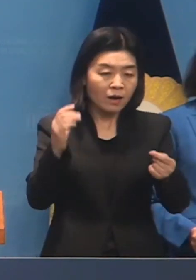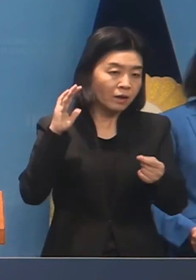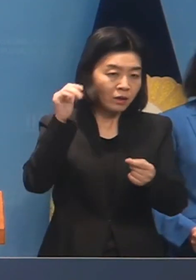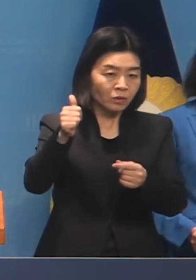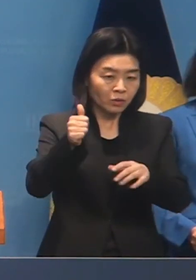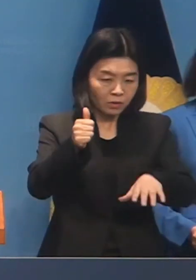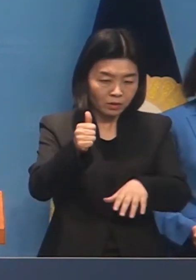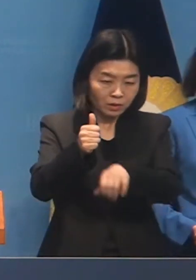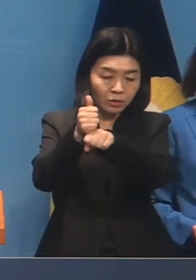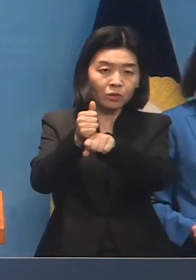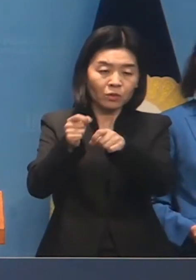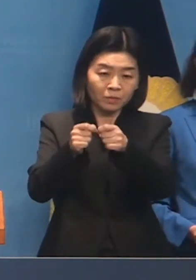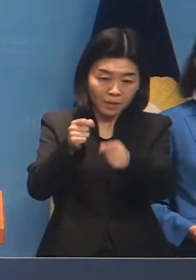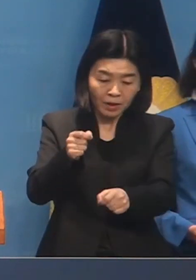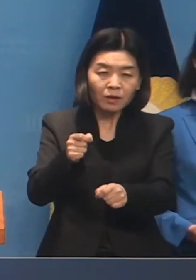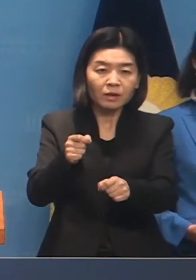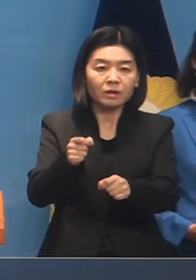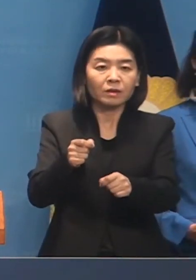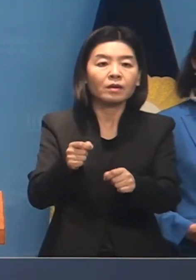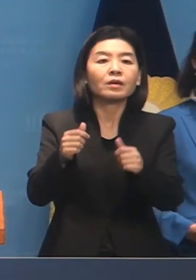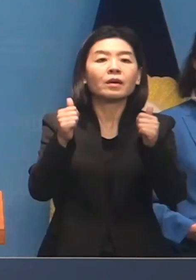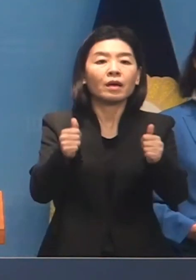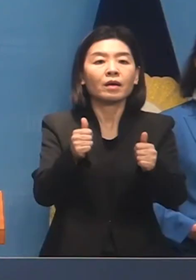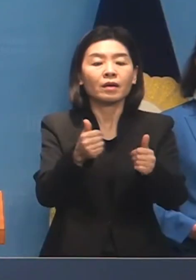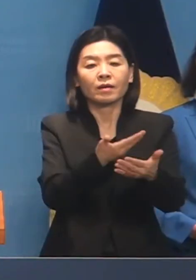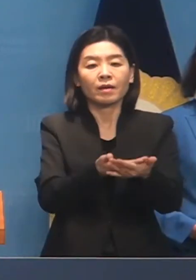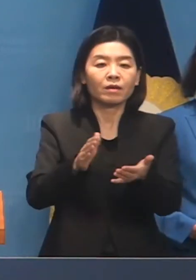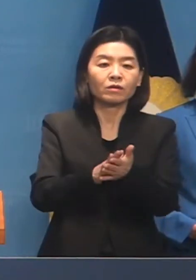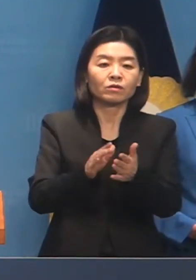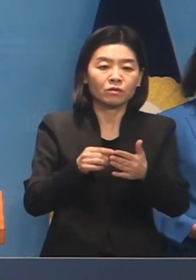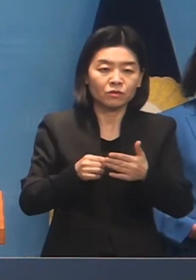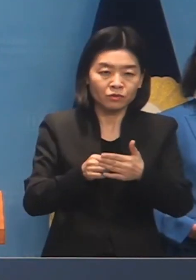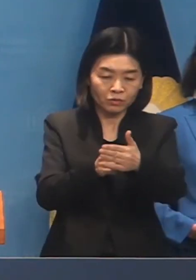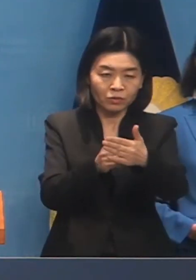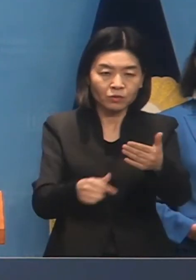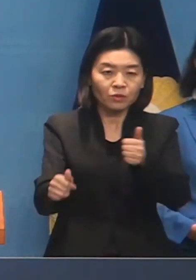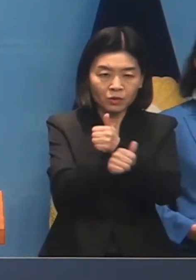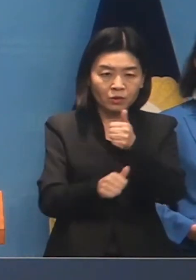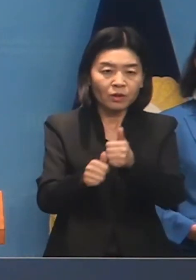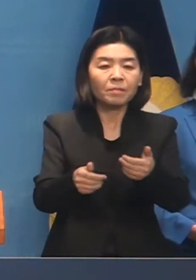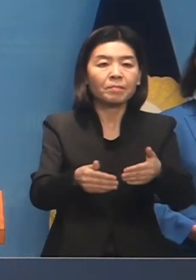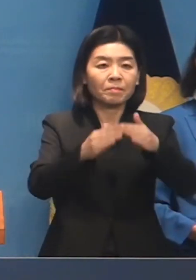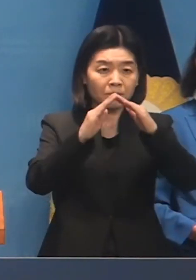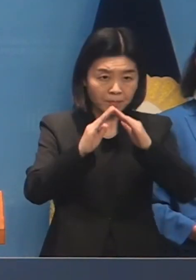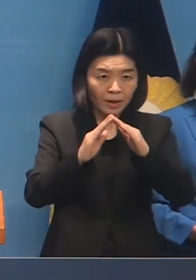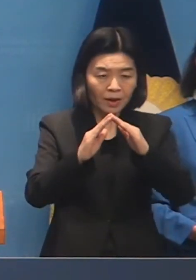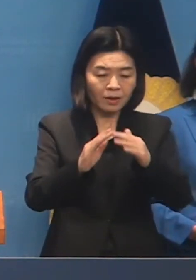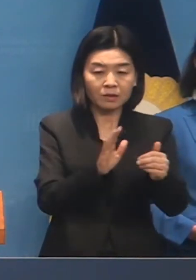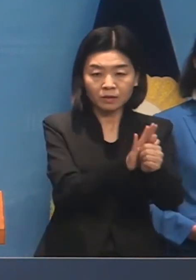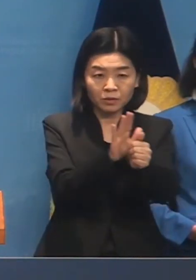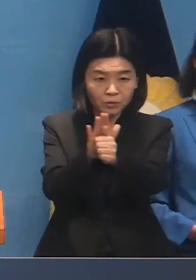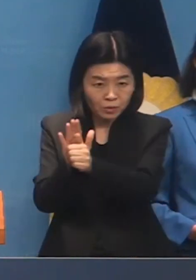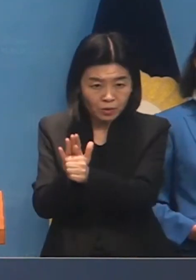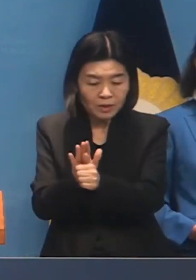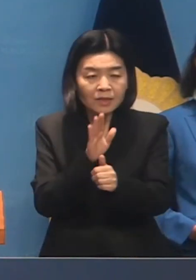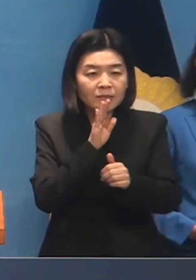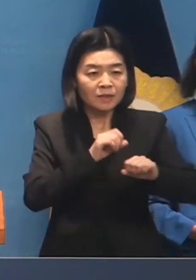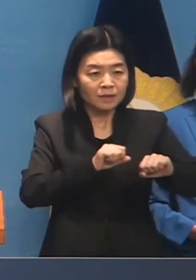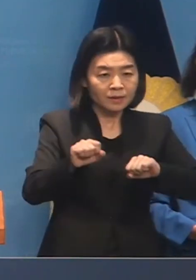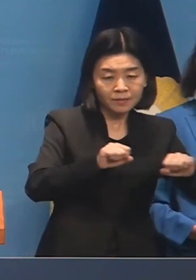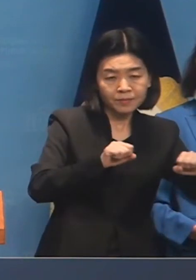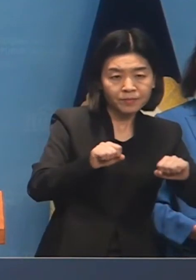직속 사법제도개혁 추진위원회를 설치하고 이를 지원하고 실제 업무를 수행할